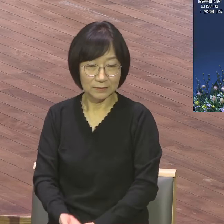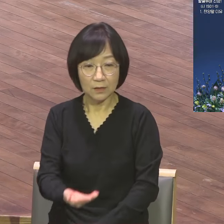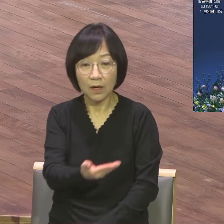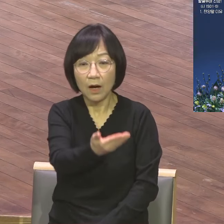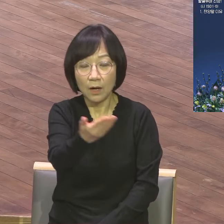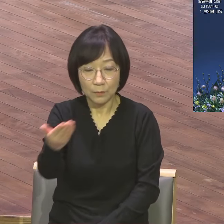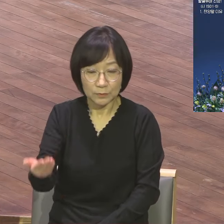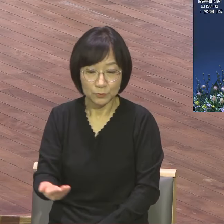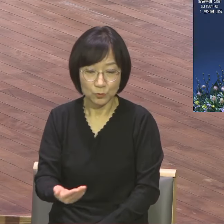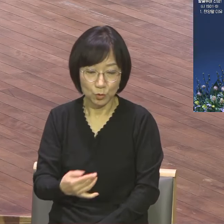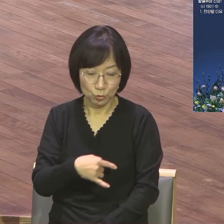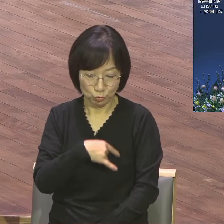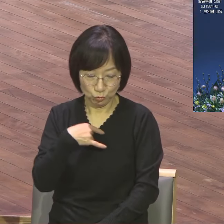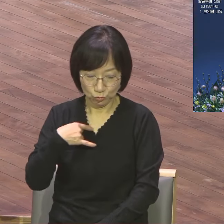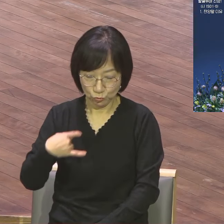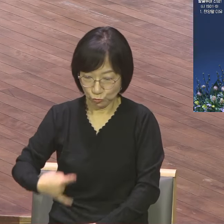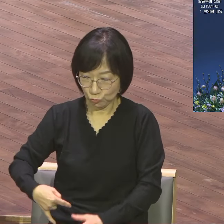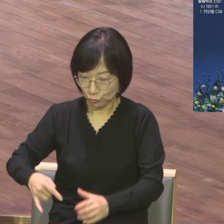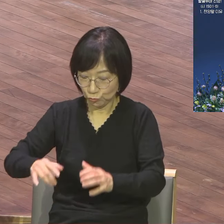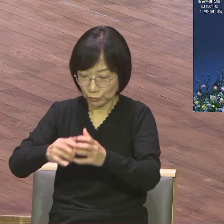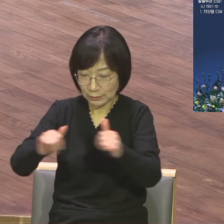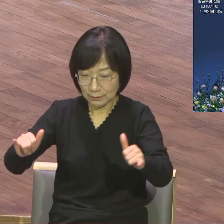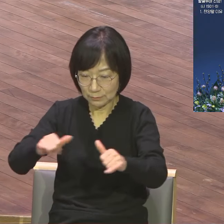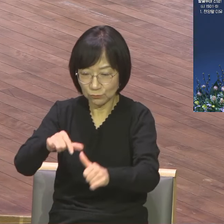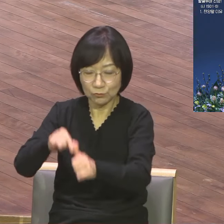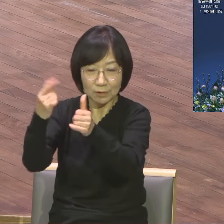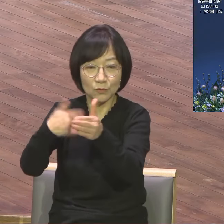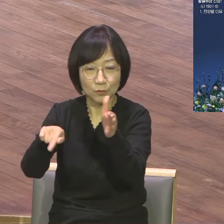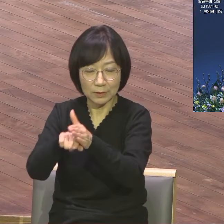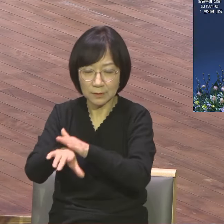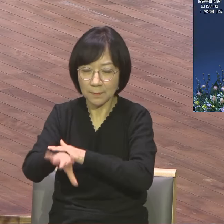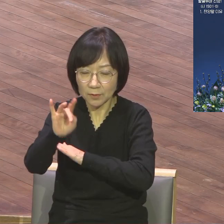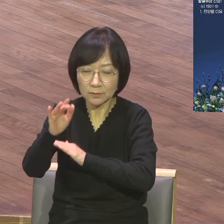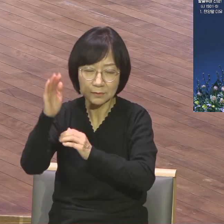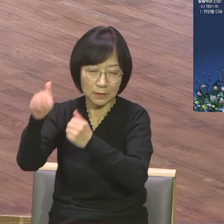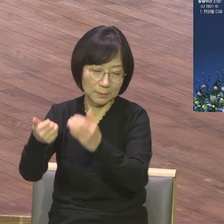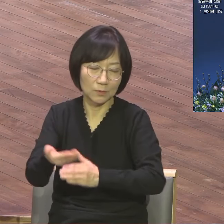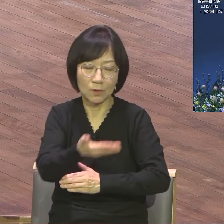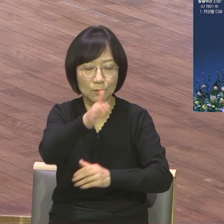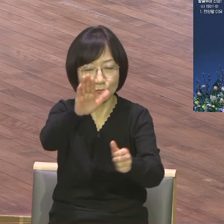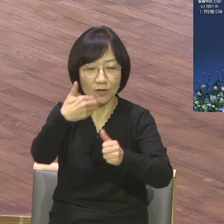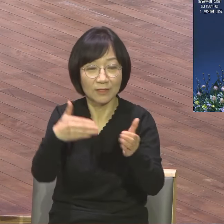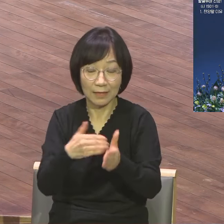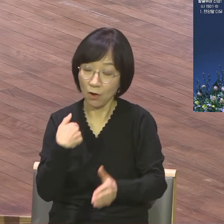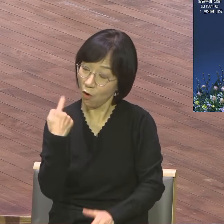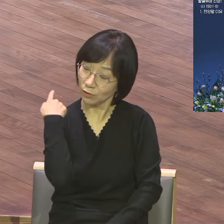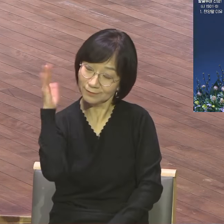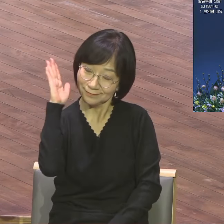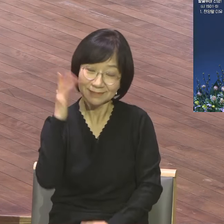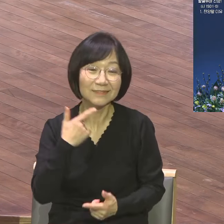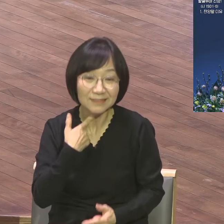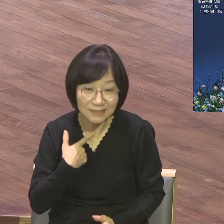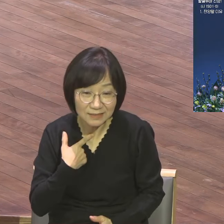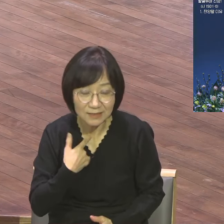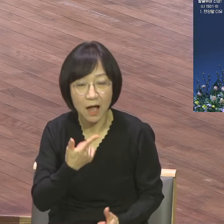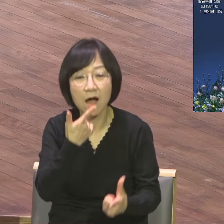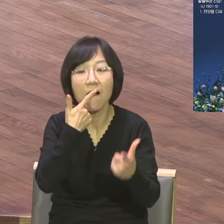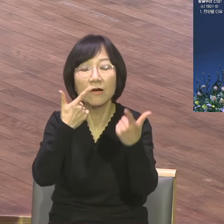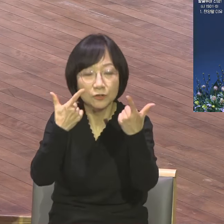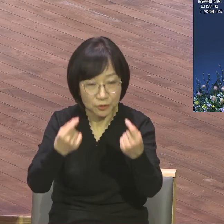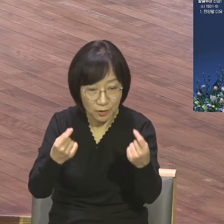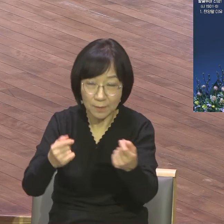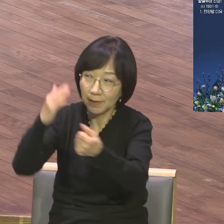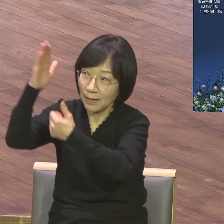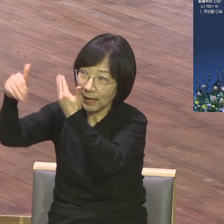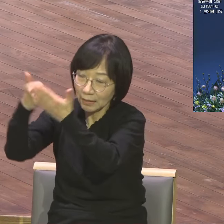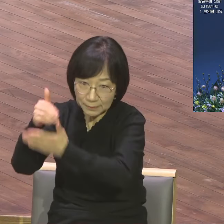살리라고 하나님이 여러분을 다 부르셨다. 마찬가지로 여러분 마찬가지예요. 하나님이 한 번은 부르시는 믿으시기